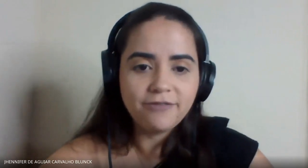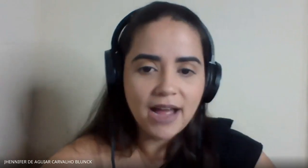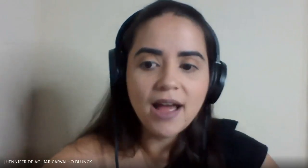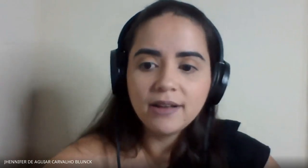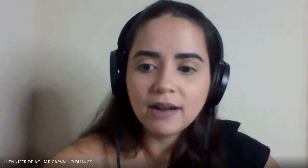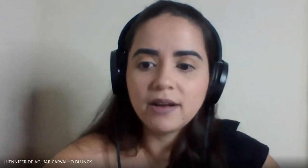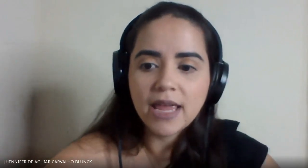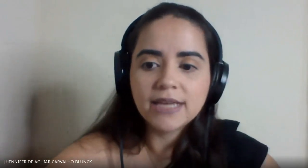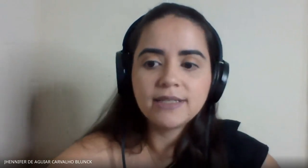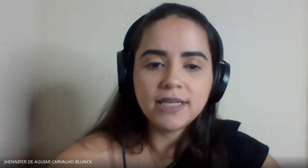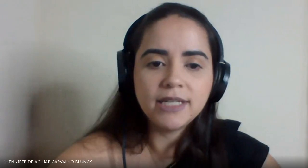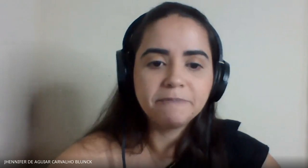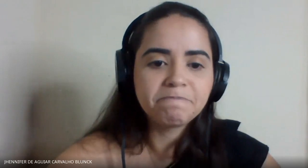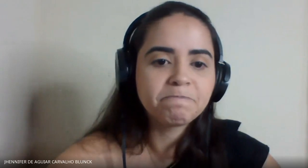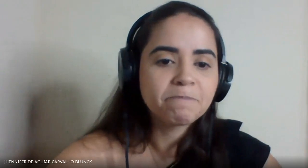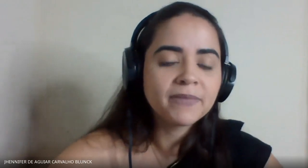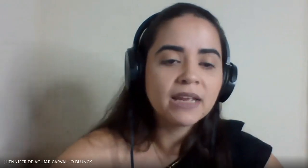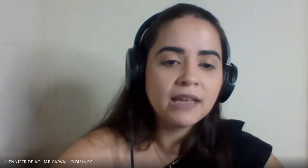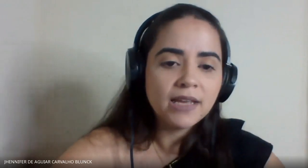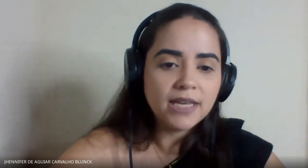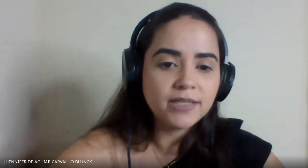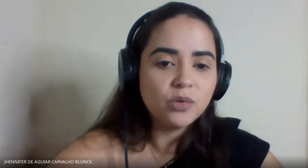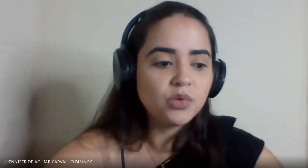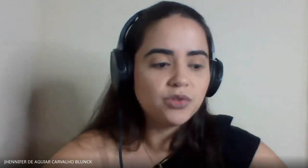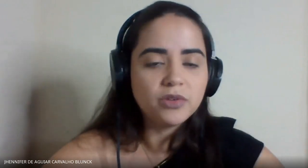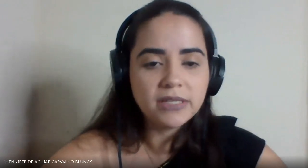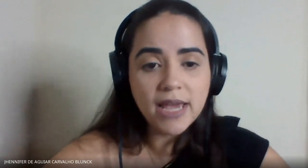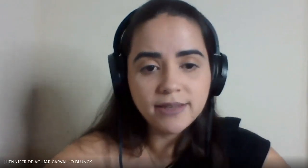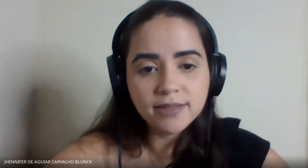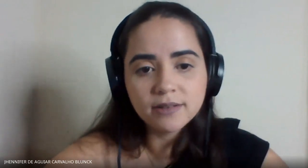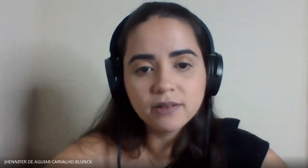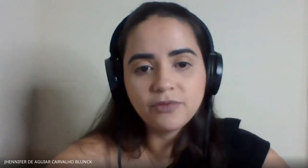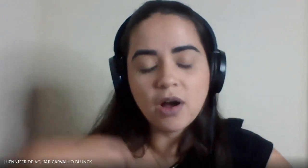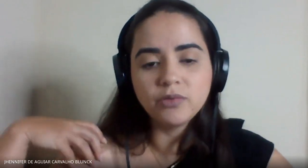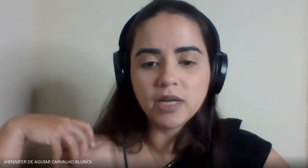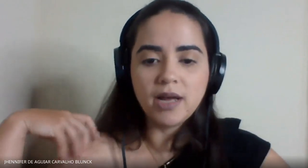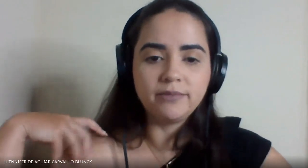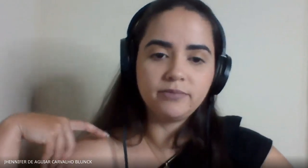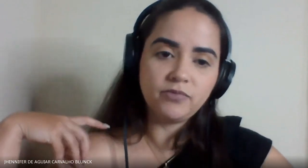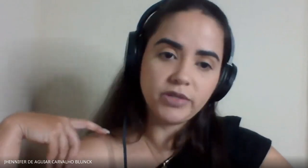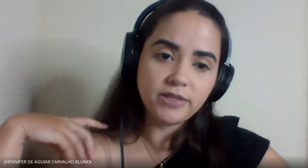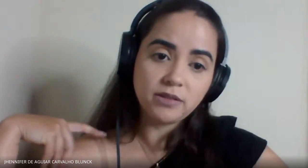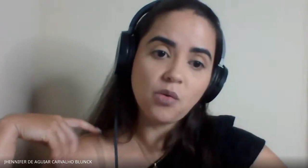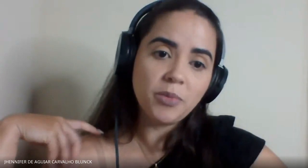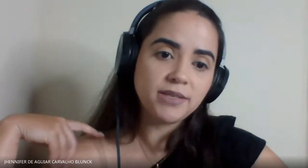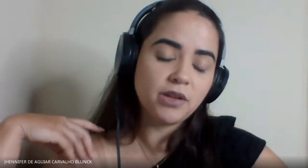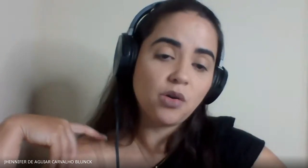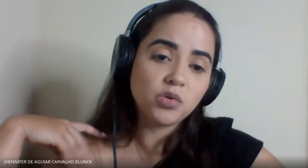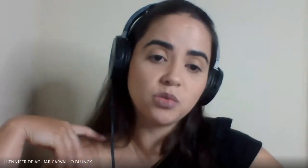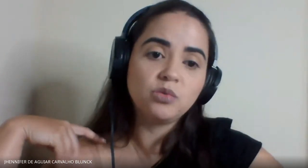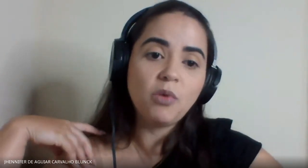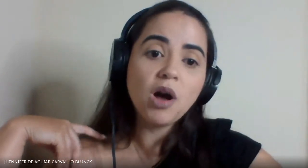de gravar esse curso de vocês. Vocês estão